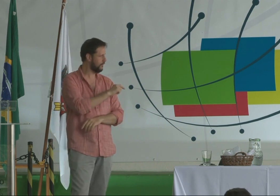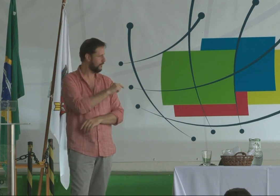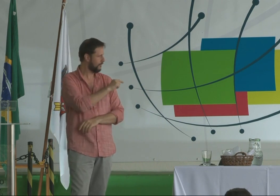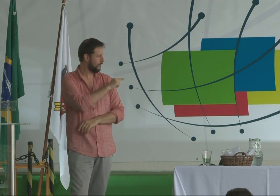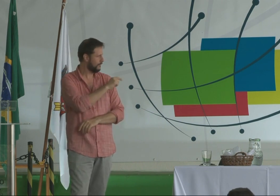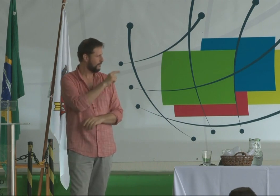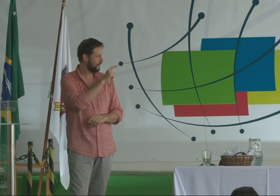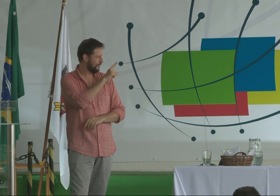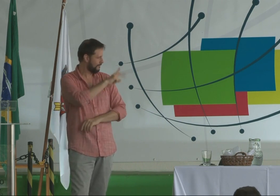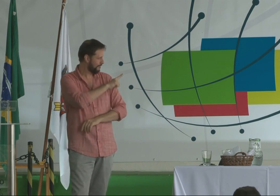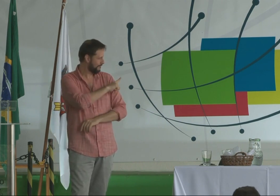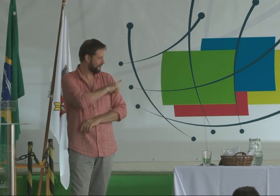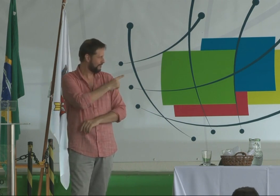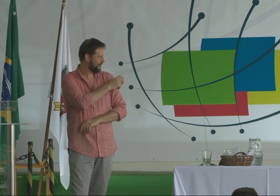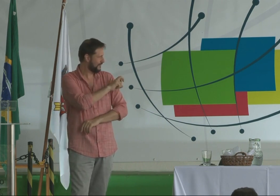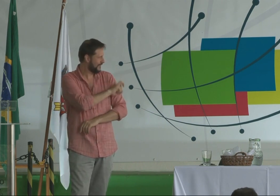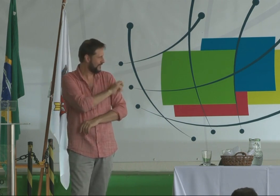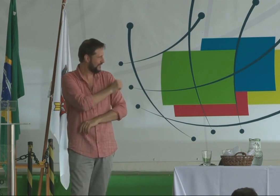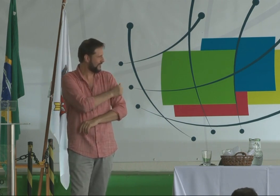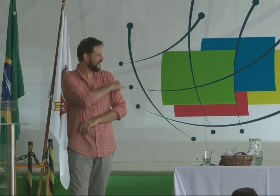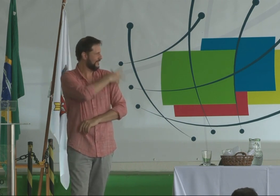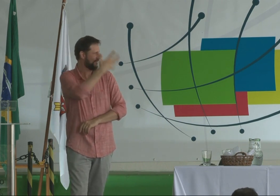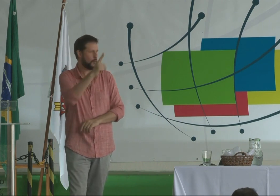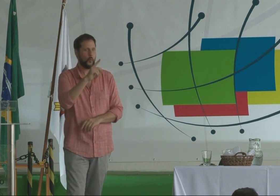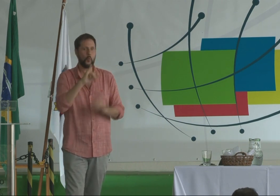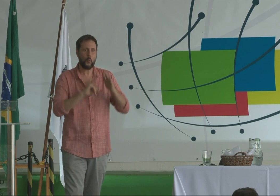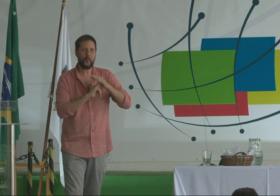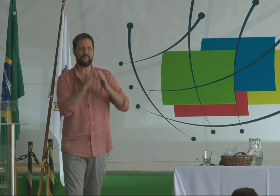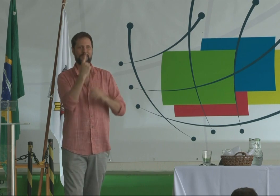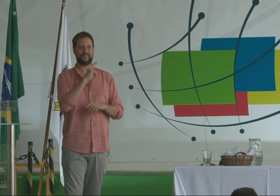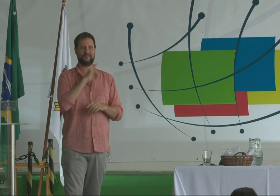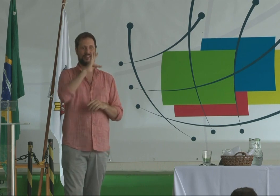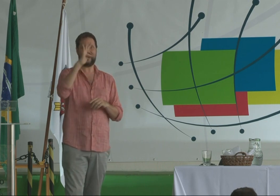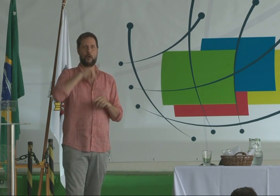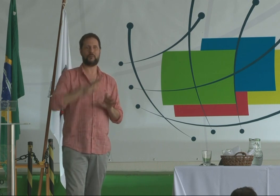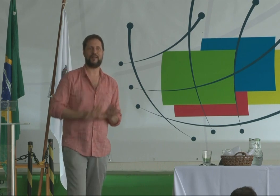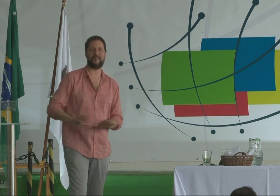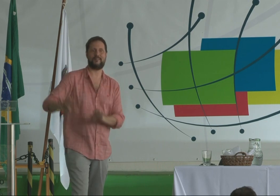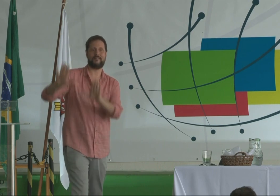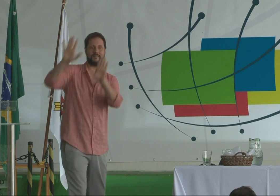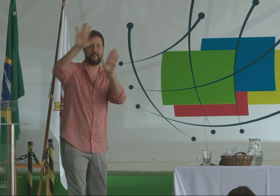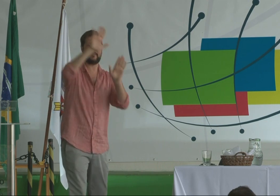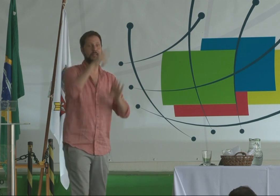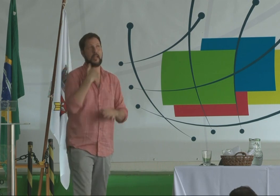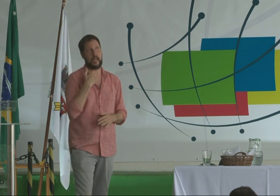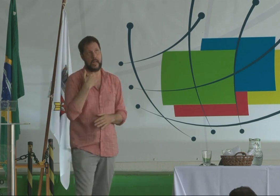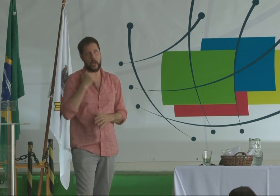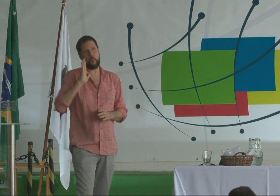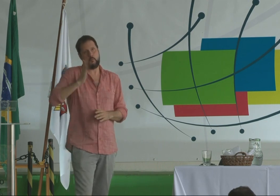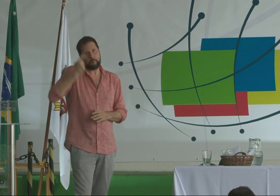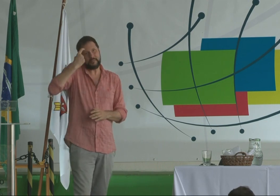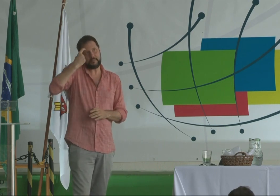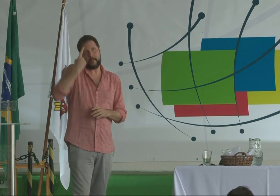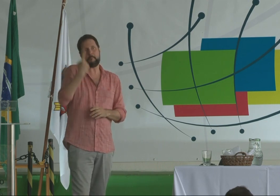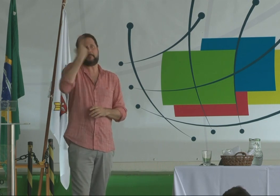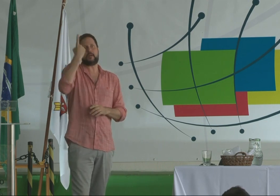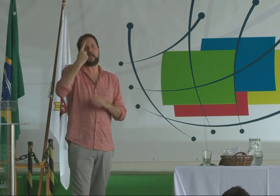trabalha com níveis, então é federal, então eu